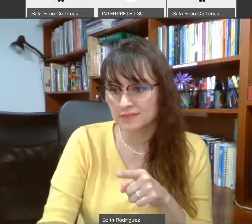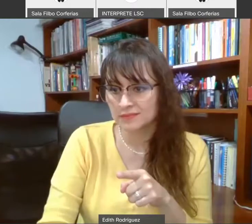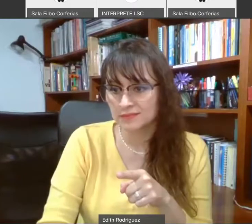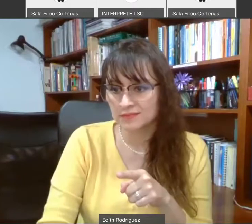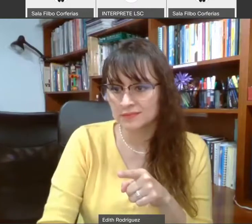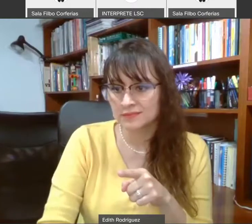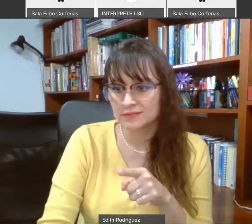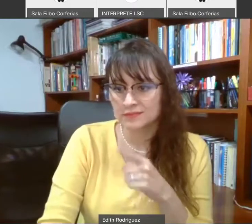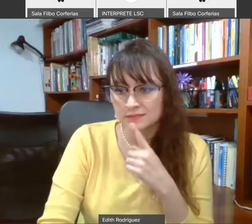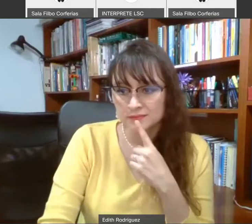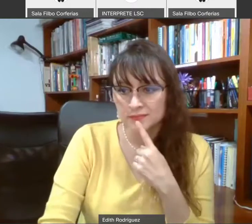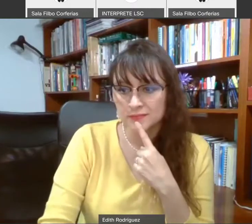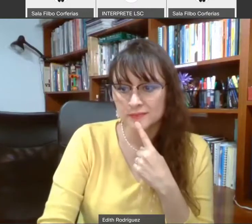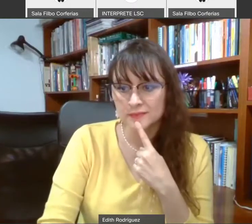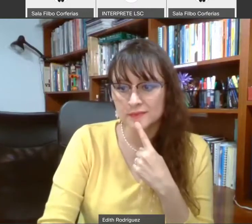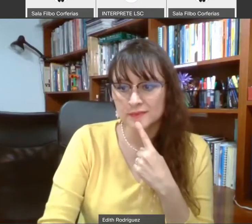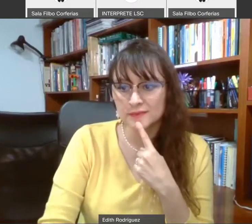Andrea. Andrea, ¿estás?